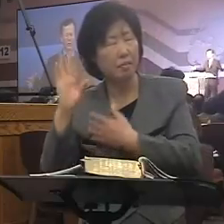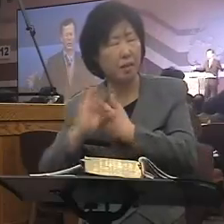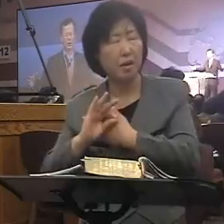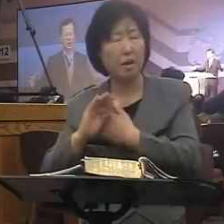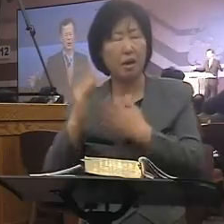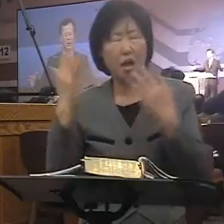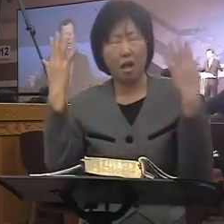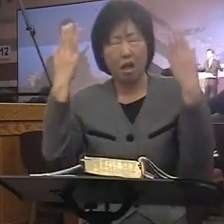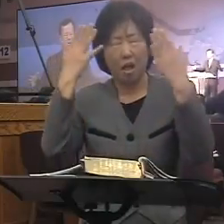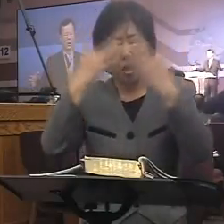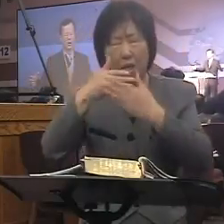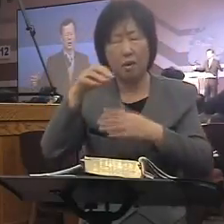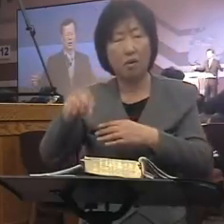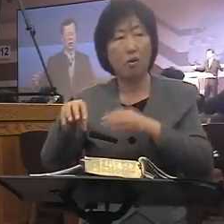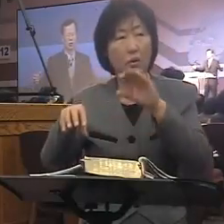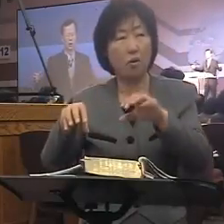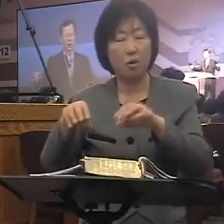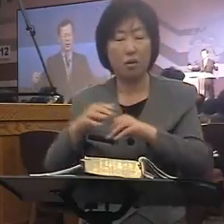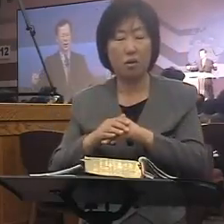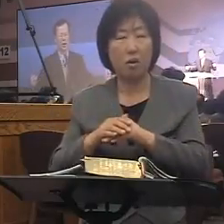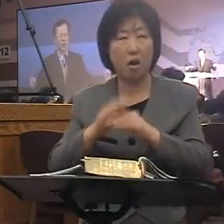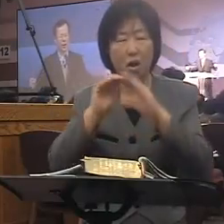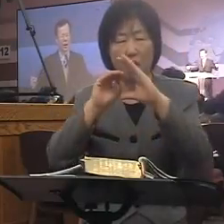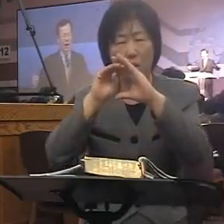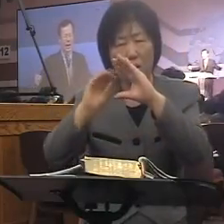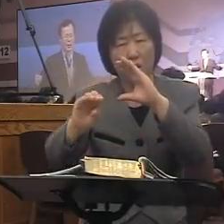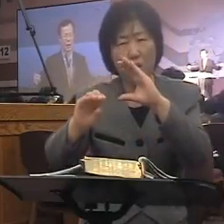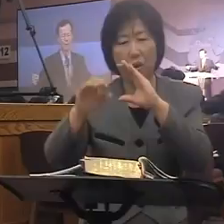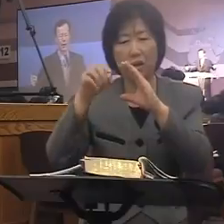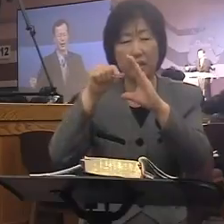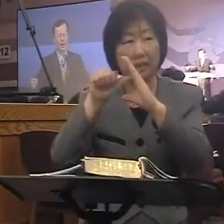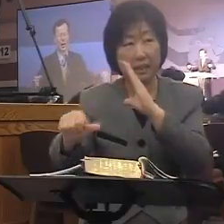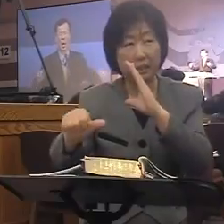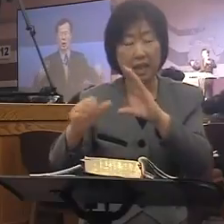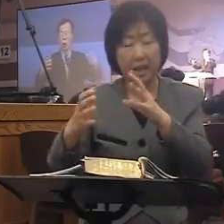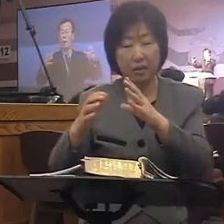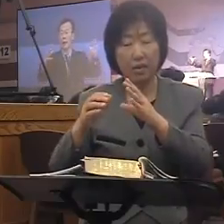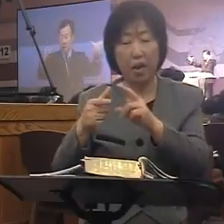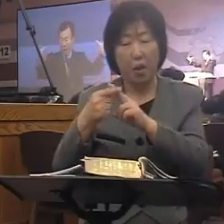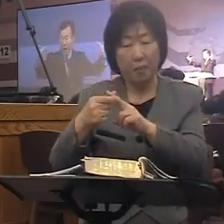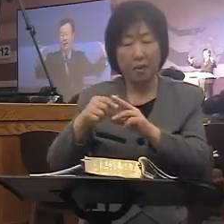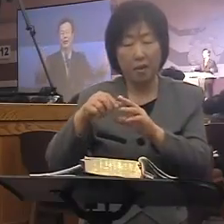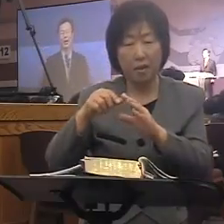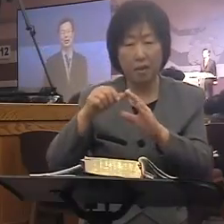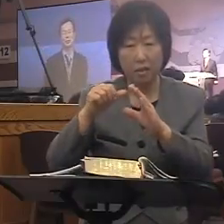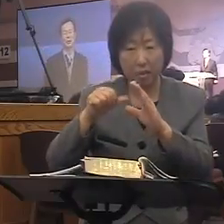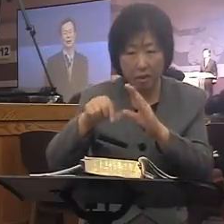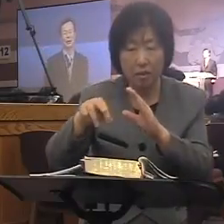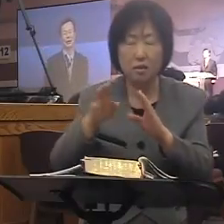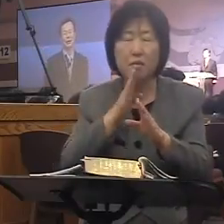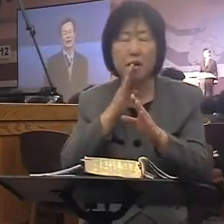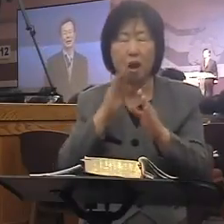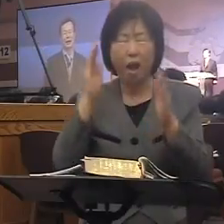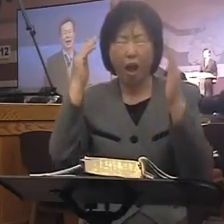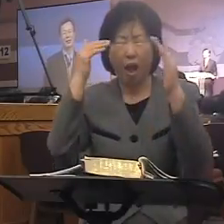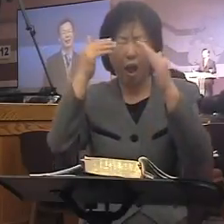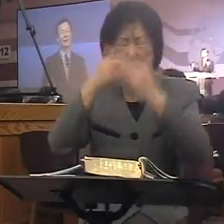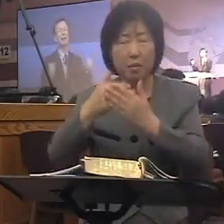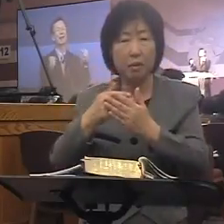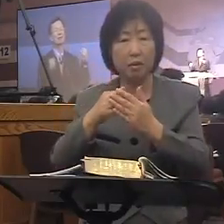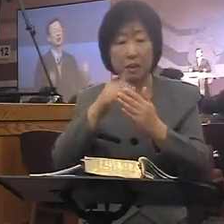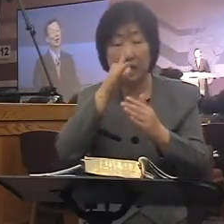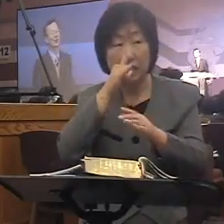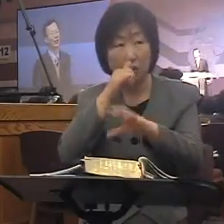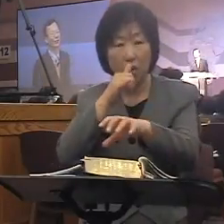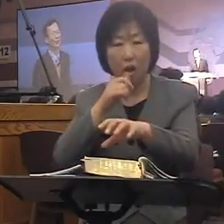캄캄한 곳에 굴 속에 들어가서 아이들과 함께 가다가 정말 캄캄한 데가 있습니다. 아이들이